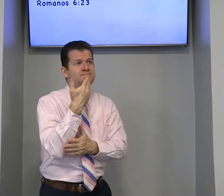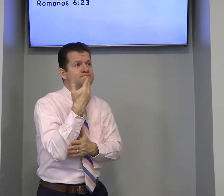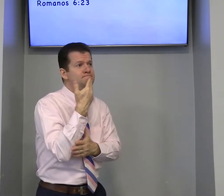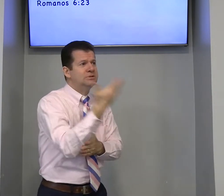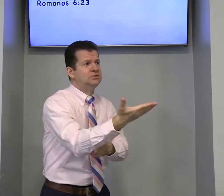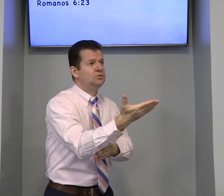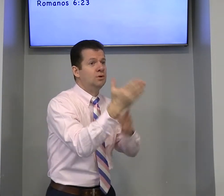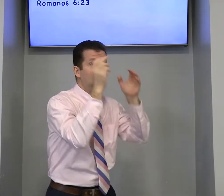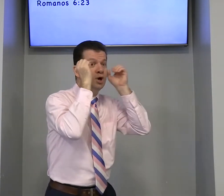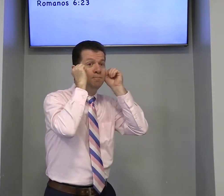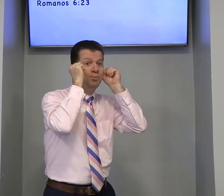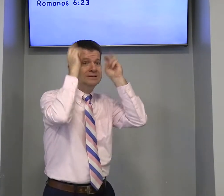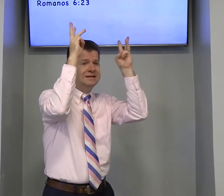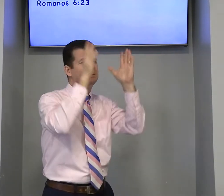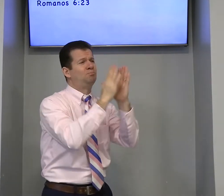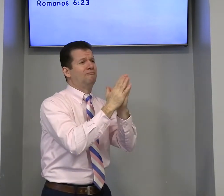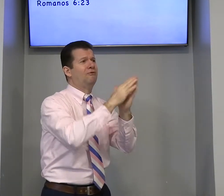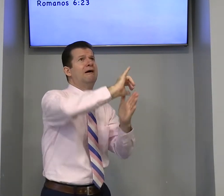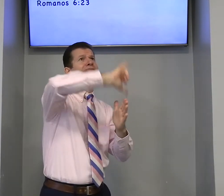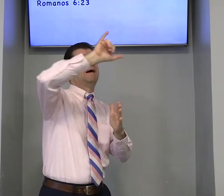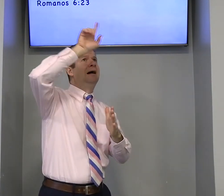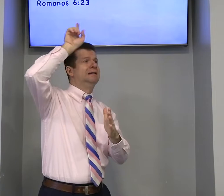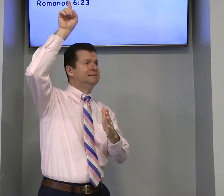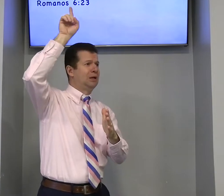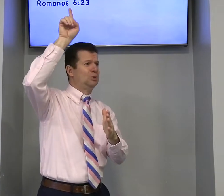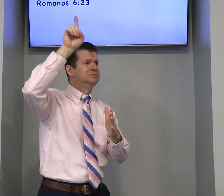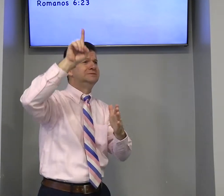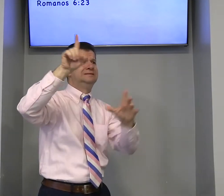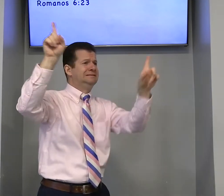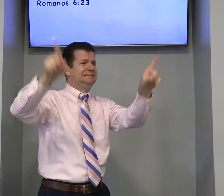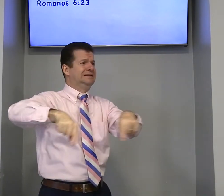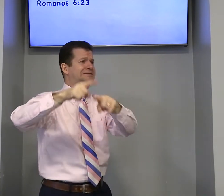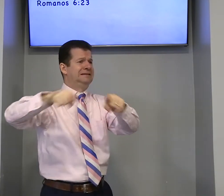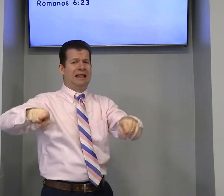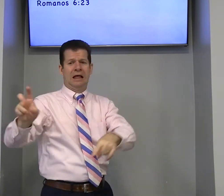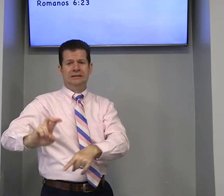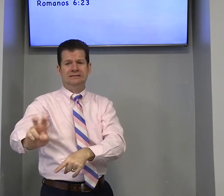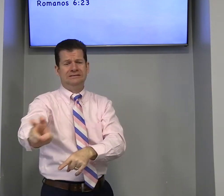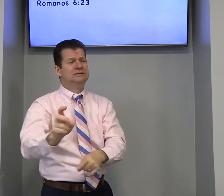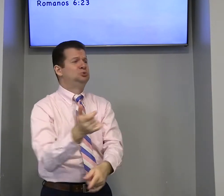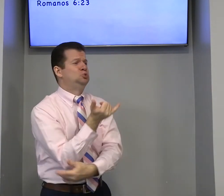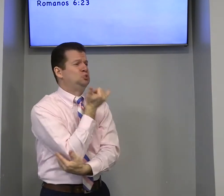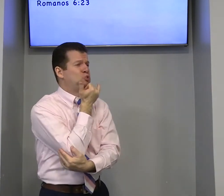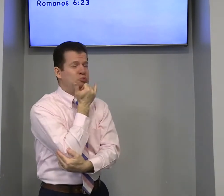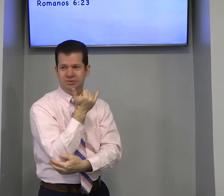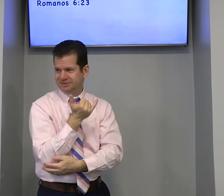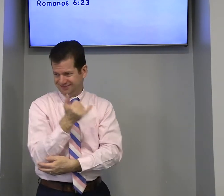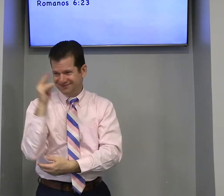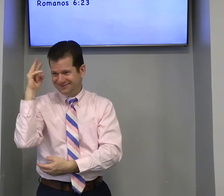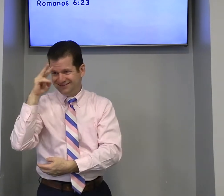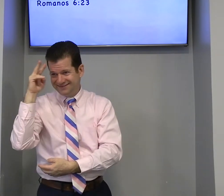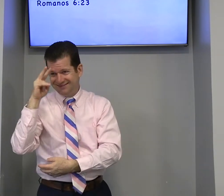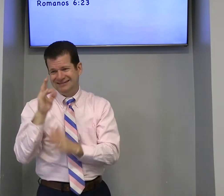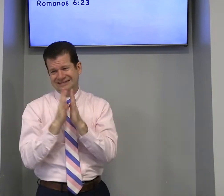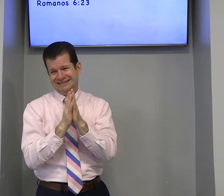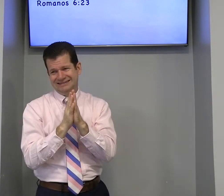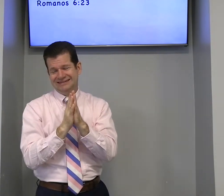E o povo sentiu o erro e falou para Moisés: Moisés, por favor, fala para Deus para cancelar esse cobra.